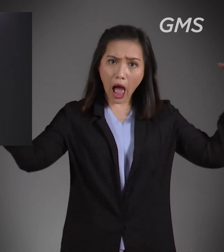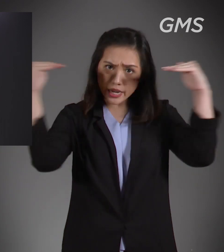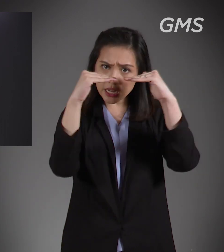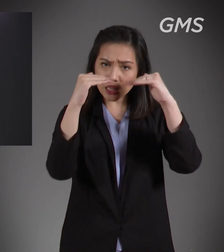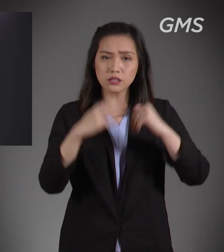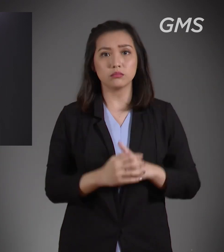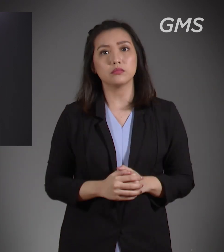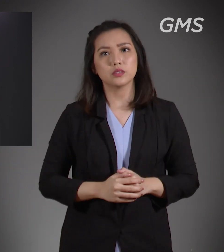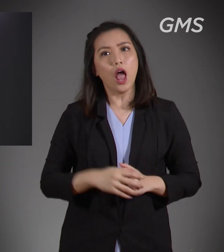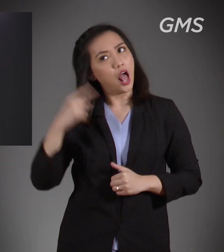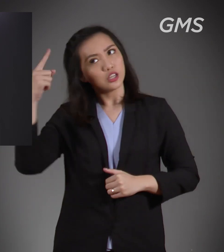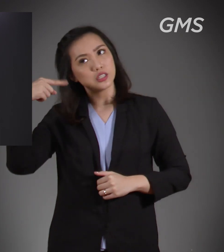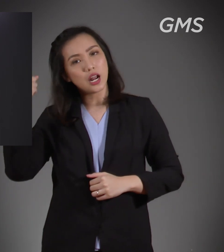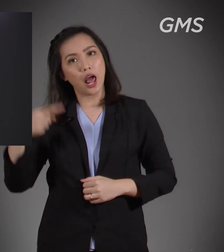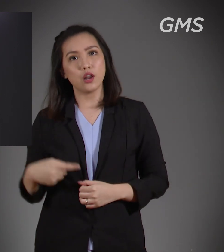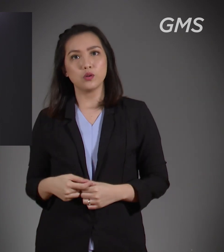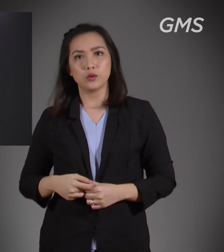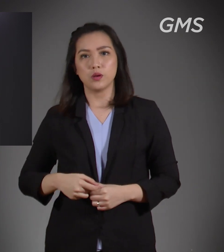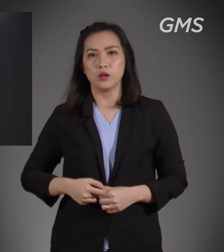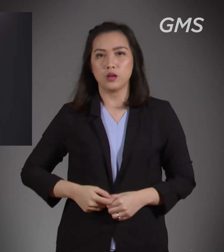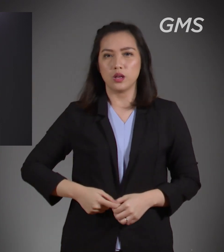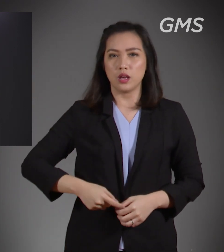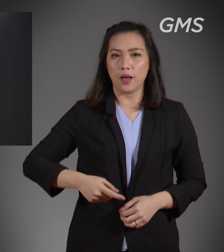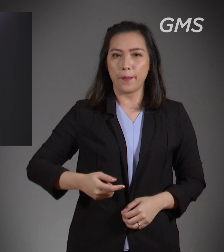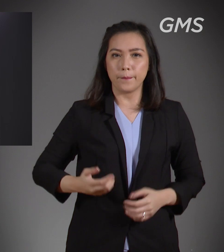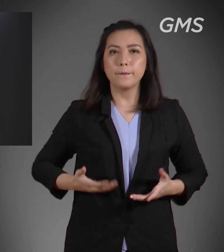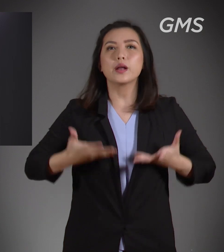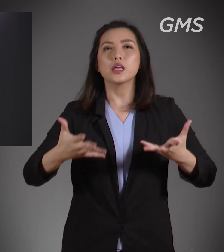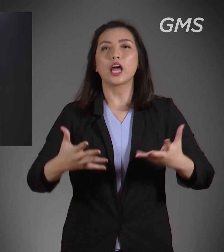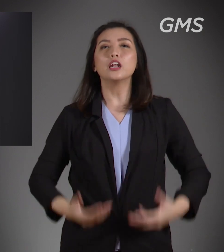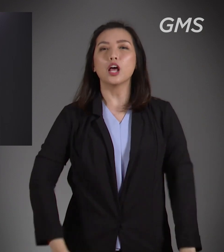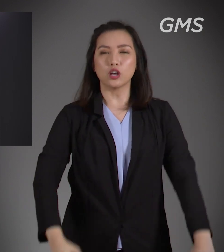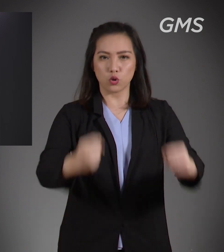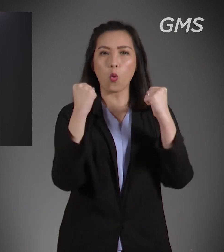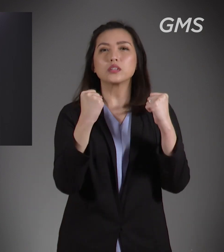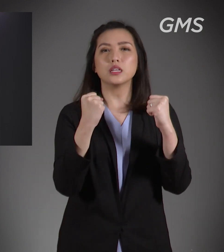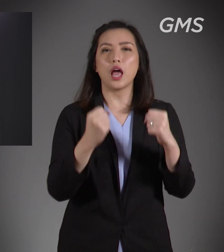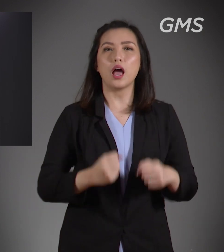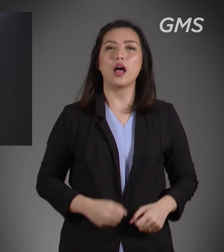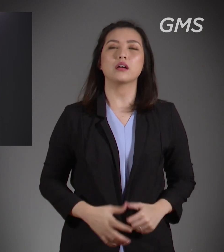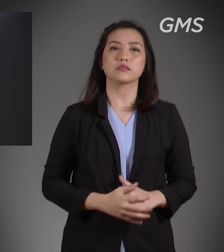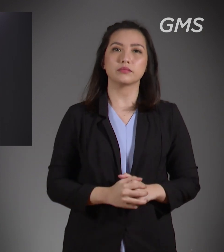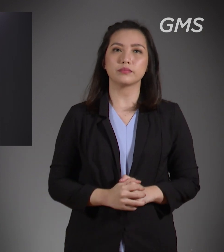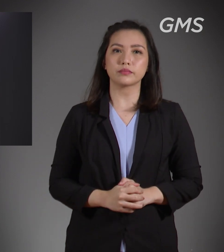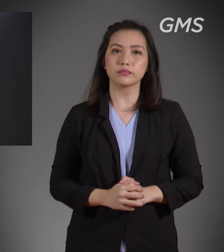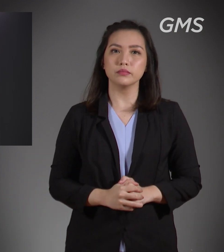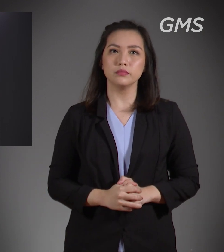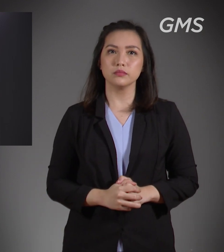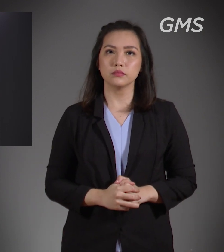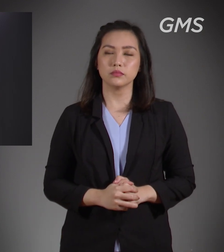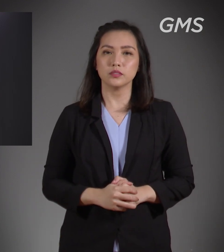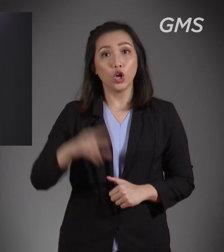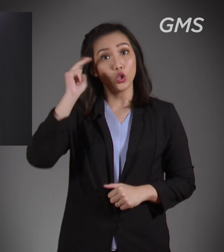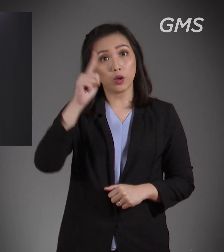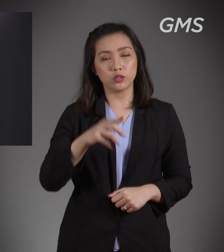Dia selalu menjelaskan gadanya. God explains his rod. Tuhan tuh gak pernah kalau